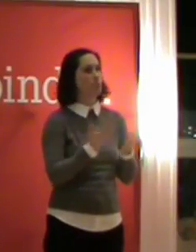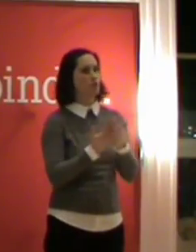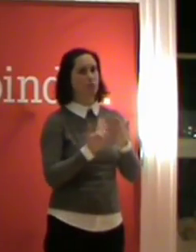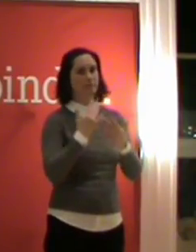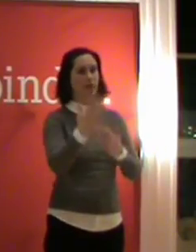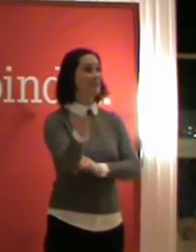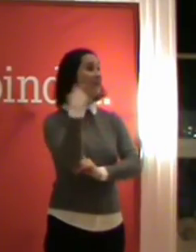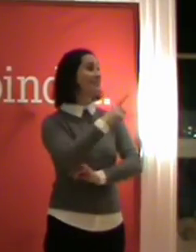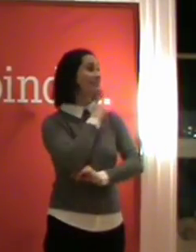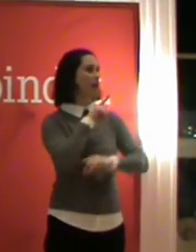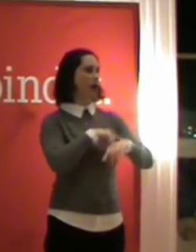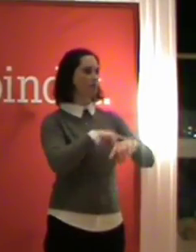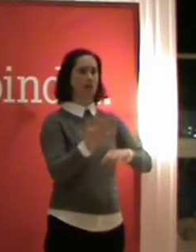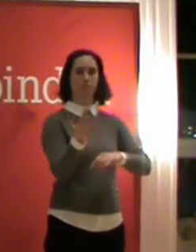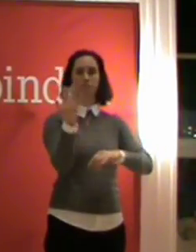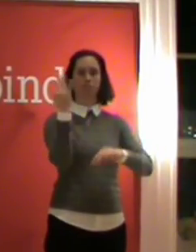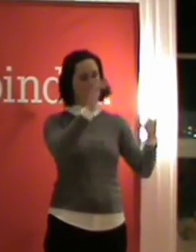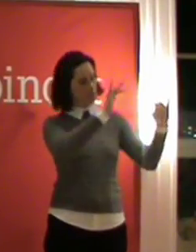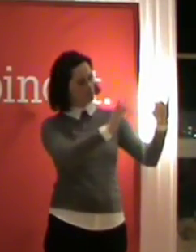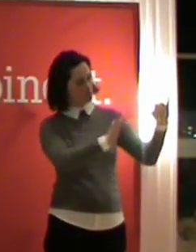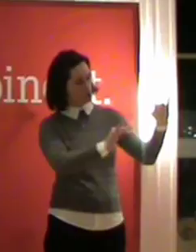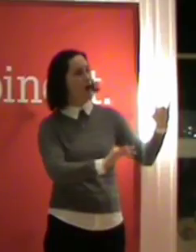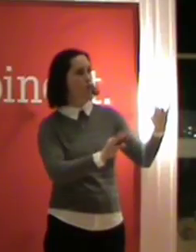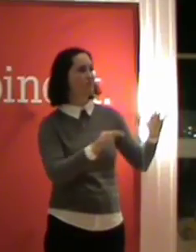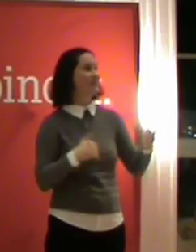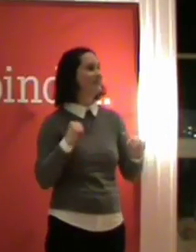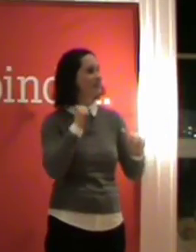in DDR-Zeit zurückging mit den Abgabenforderungen.